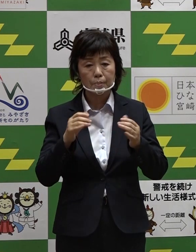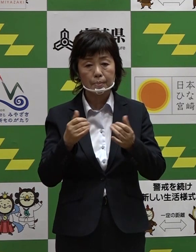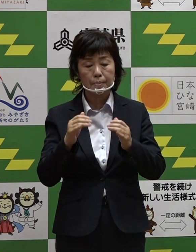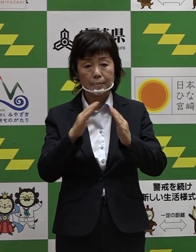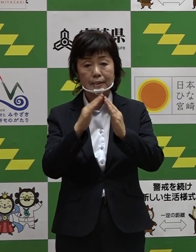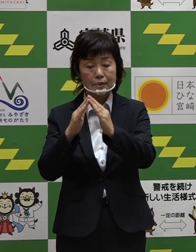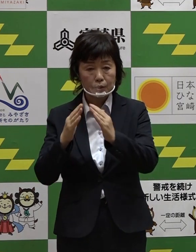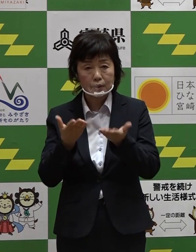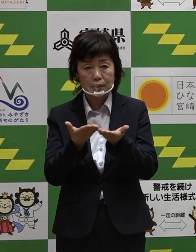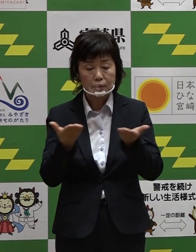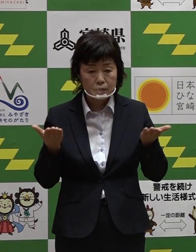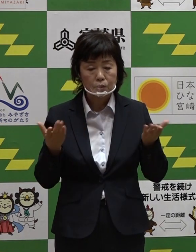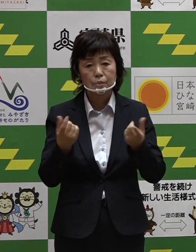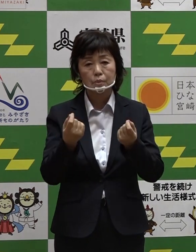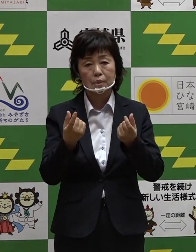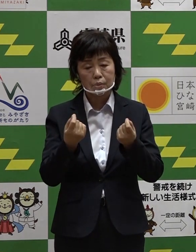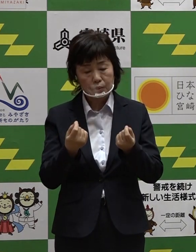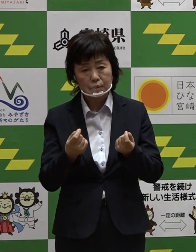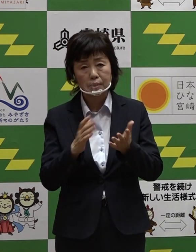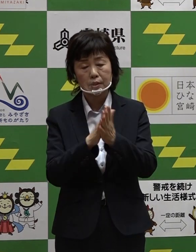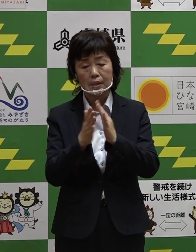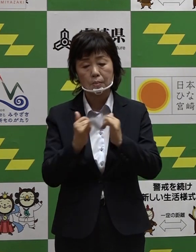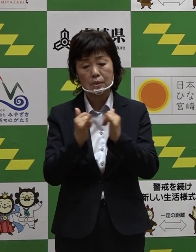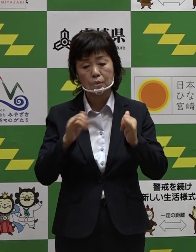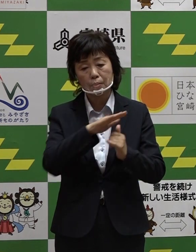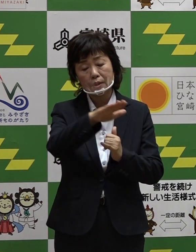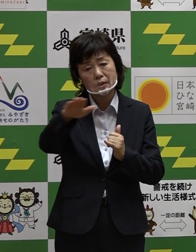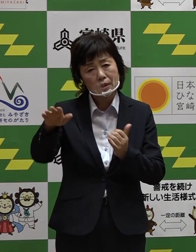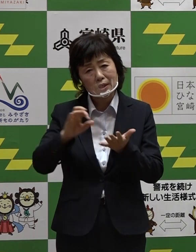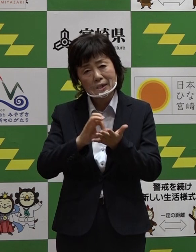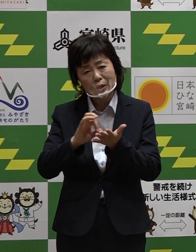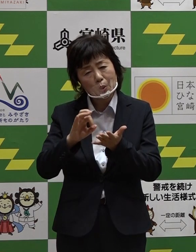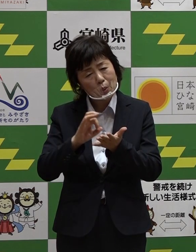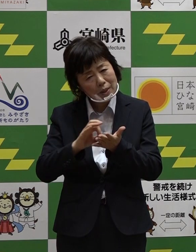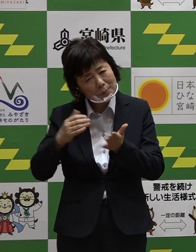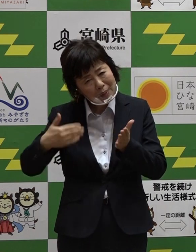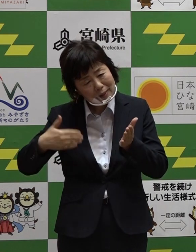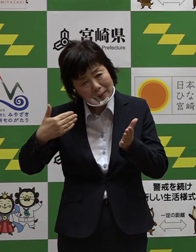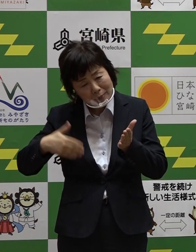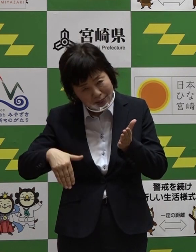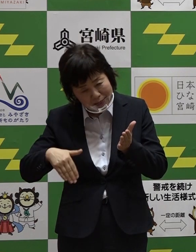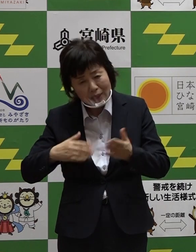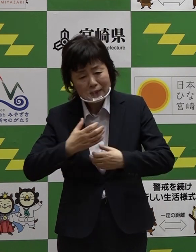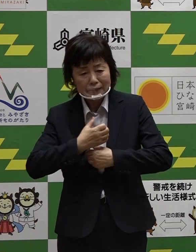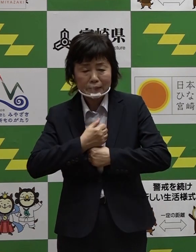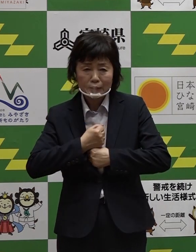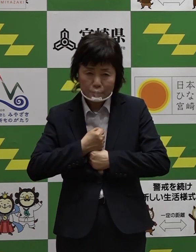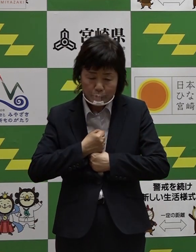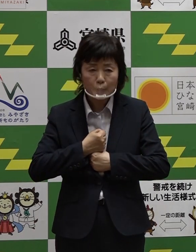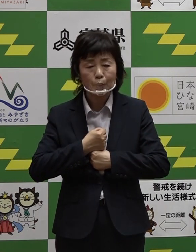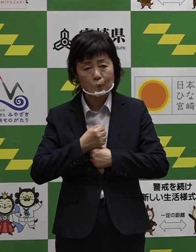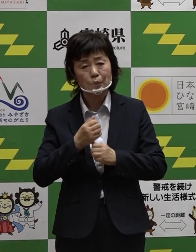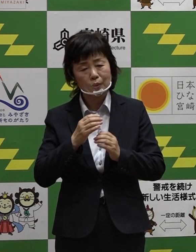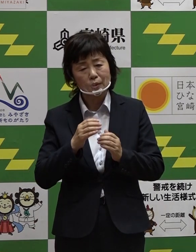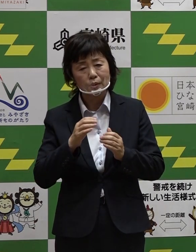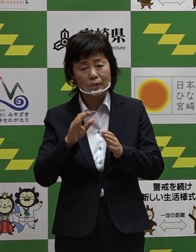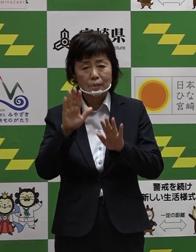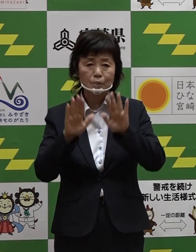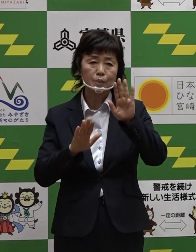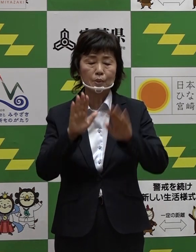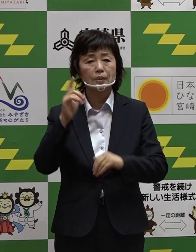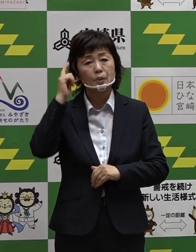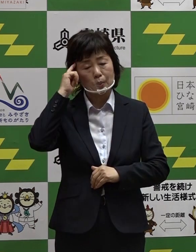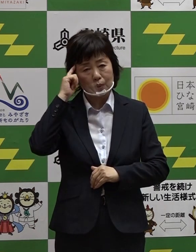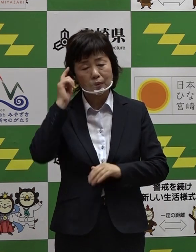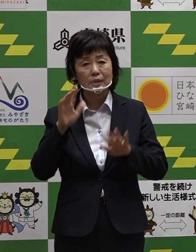ですね、まだまだ県民の皆様の利用状況というのは非常に慎重な状況にあるのかなというふうに考えております。このコロナ対策